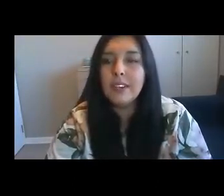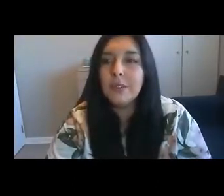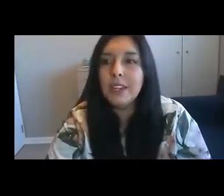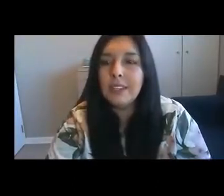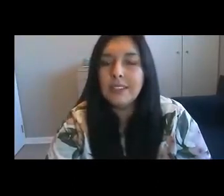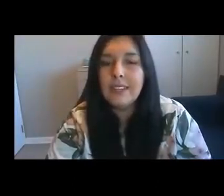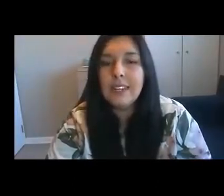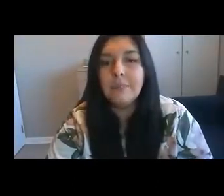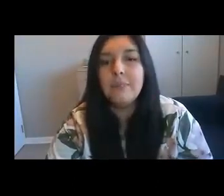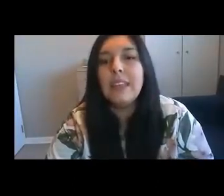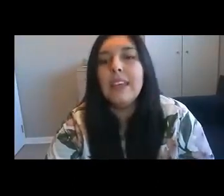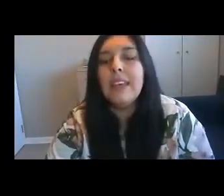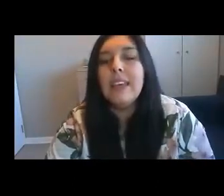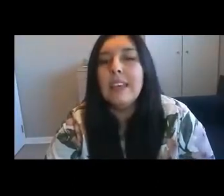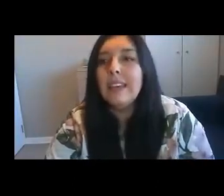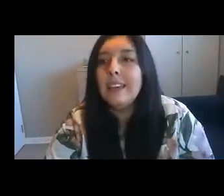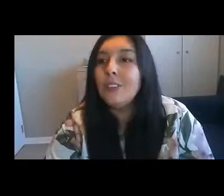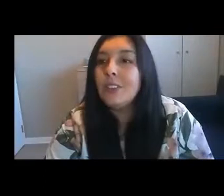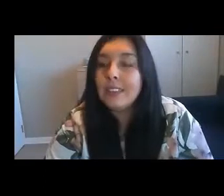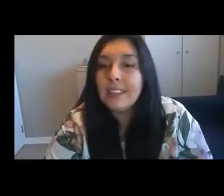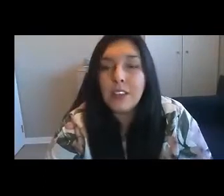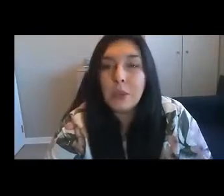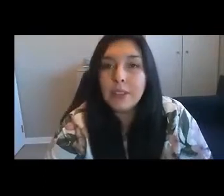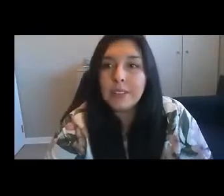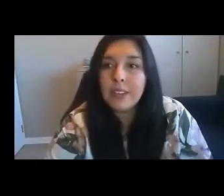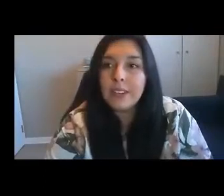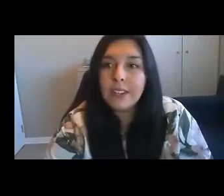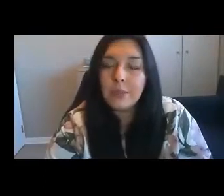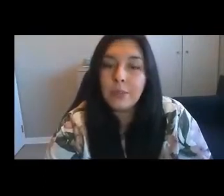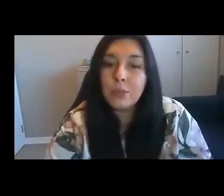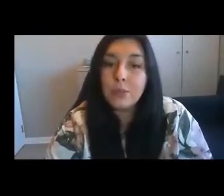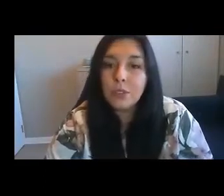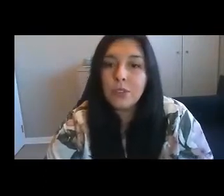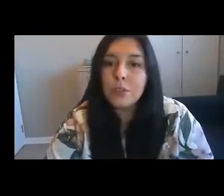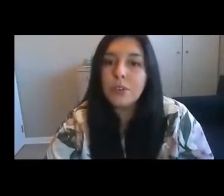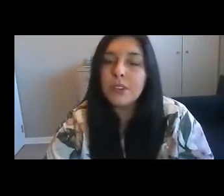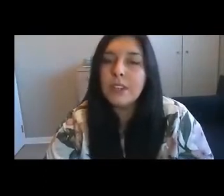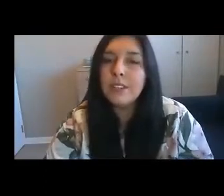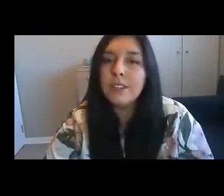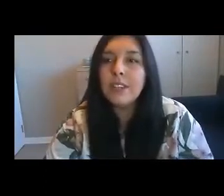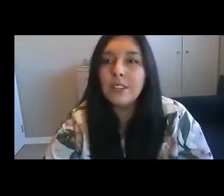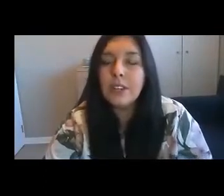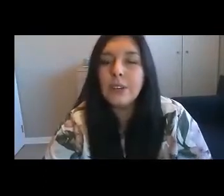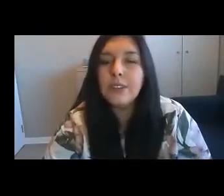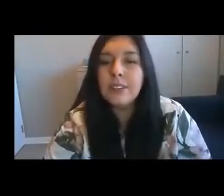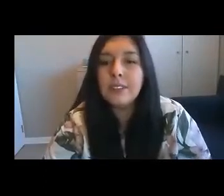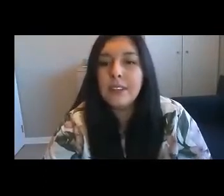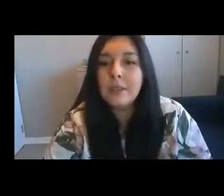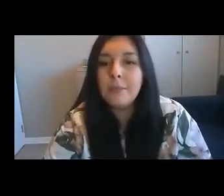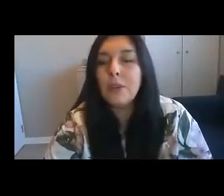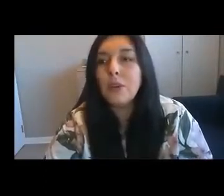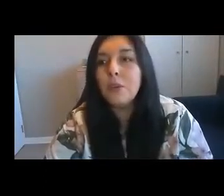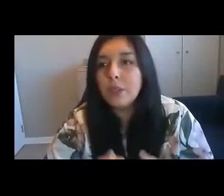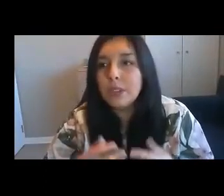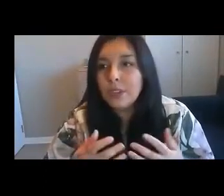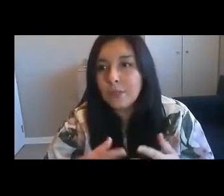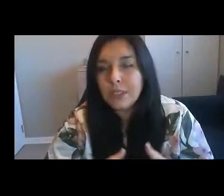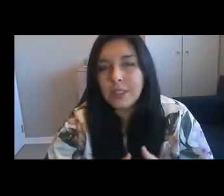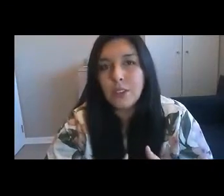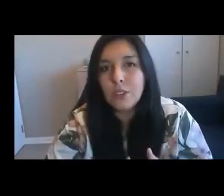Universidad Austral de Chile. Estoy desde el año pasado en mi función como coordinadora dentro de la universidad, pero